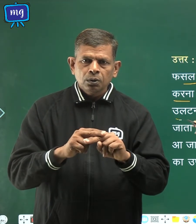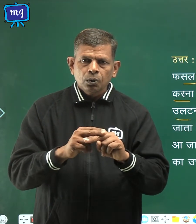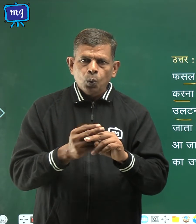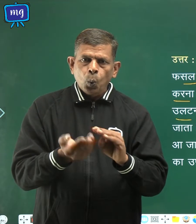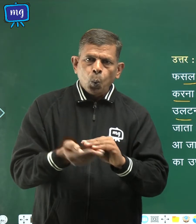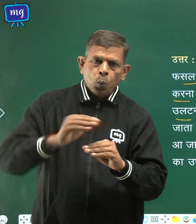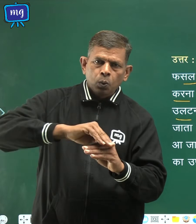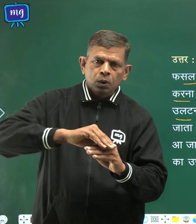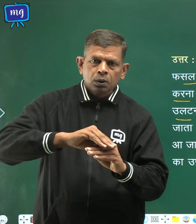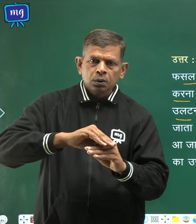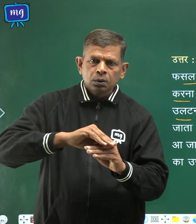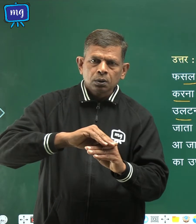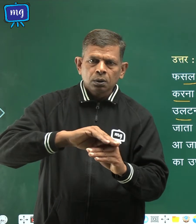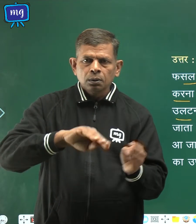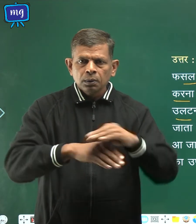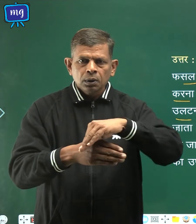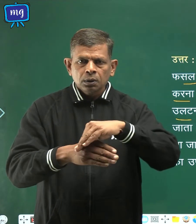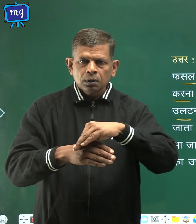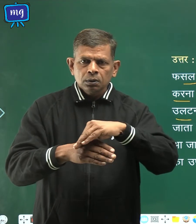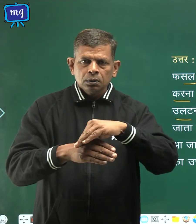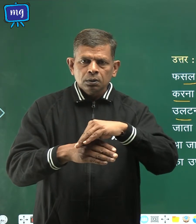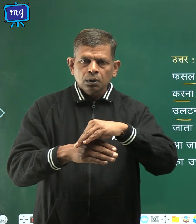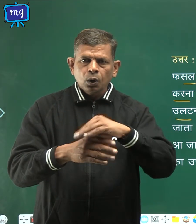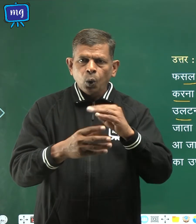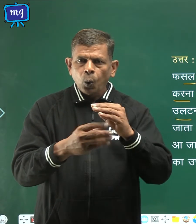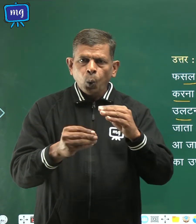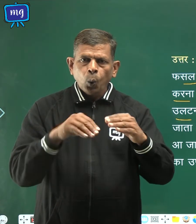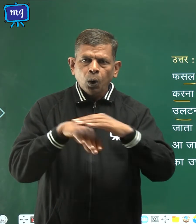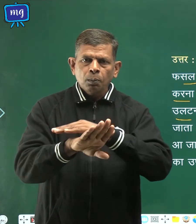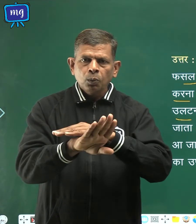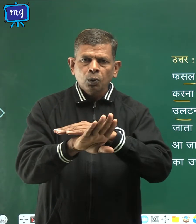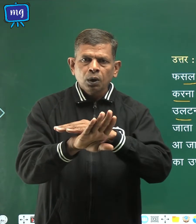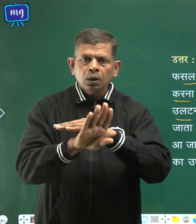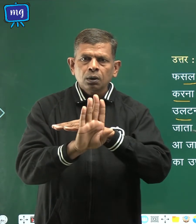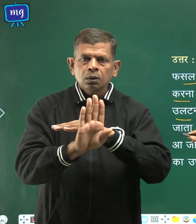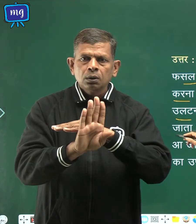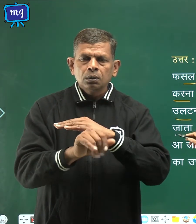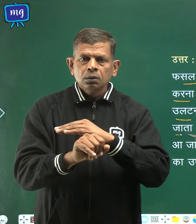उलटना पलटना और पोला किया जाता है,